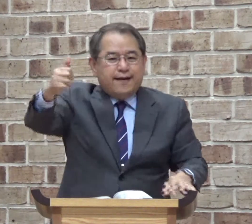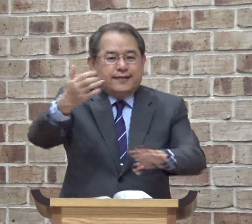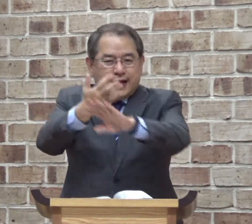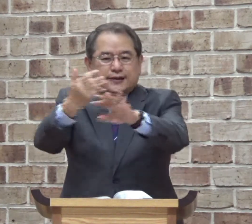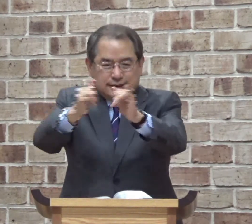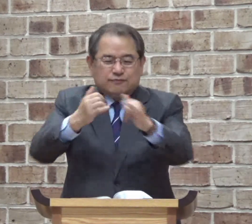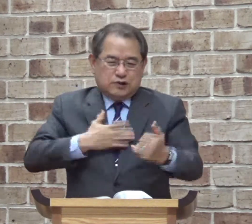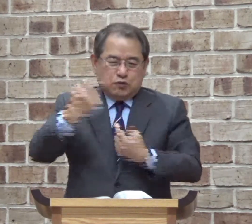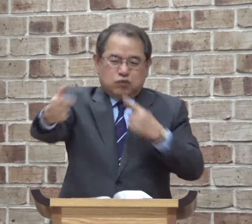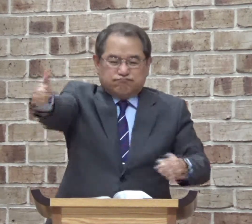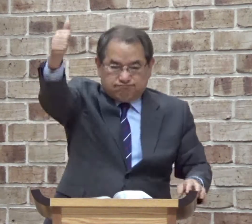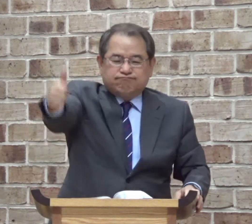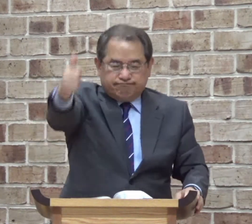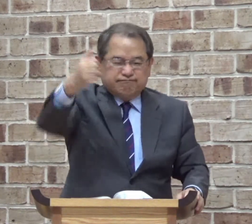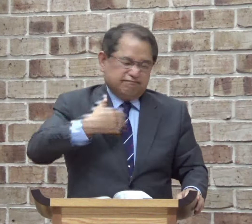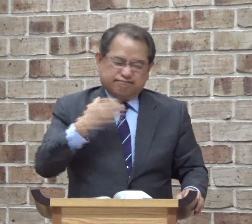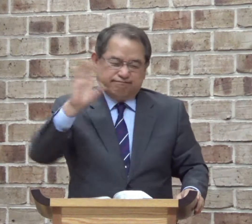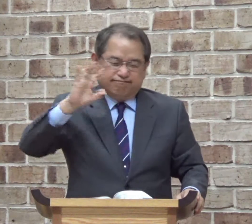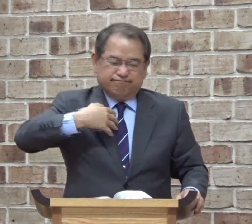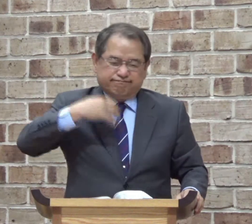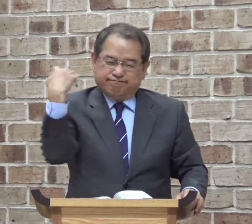죄에 대한 책망을 받아들입니다.